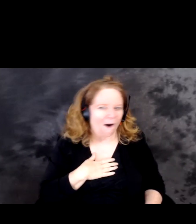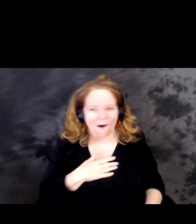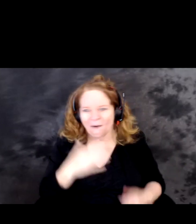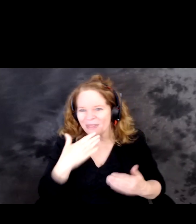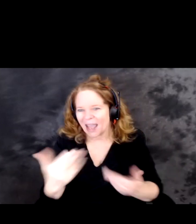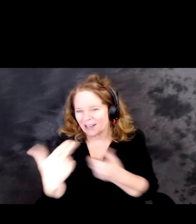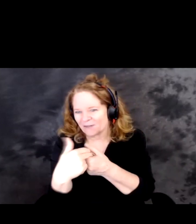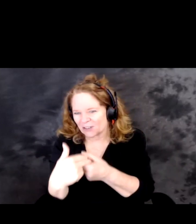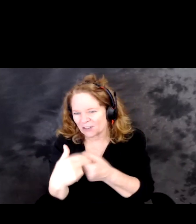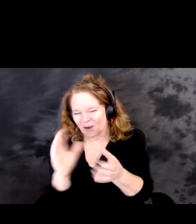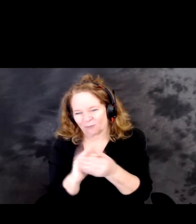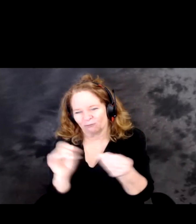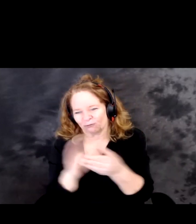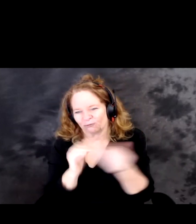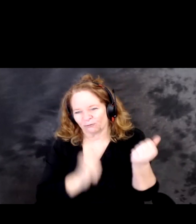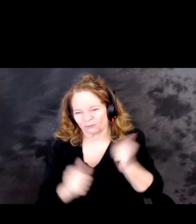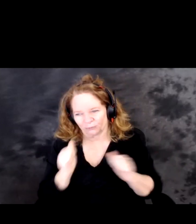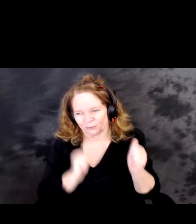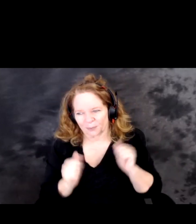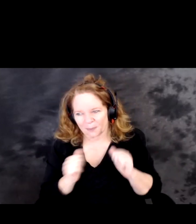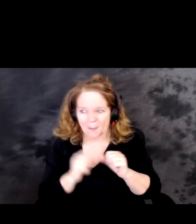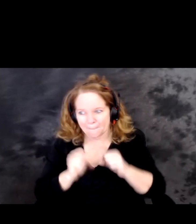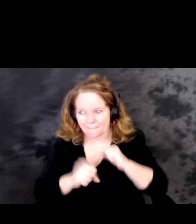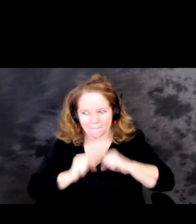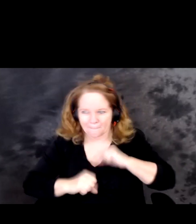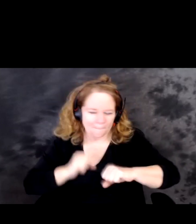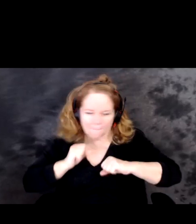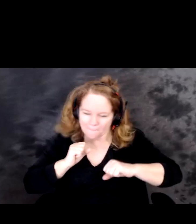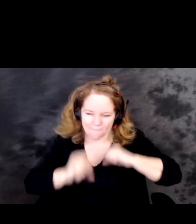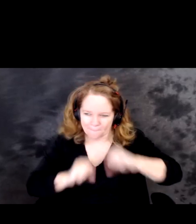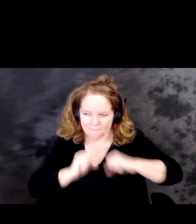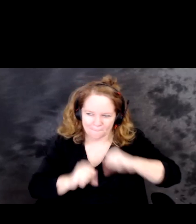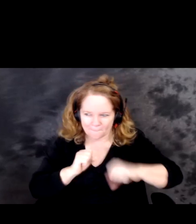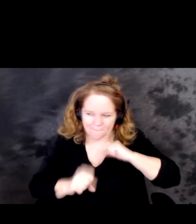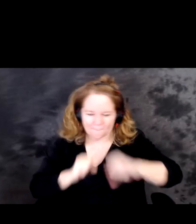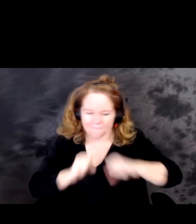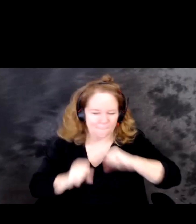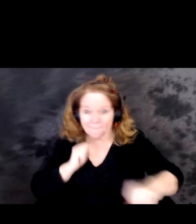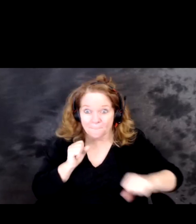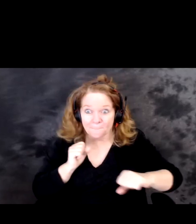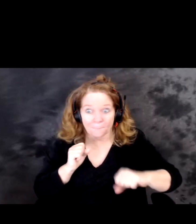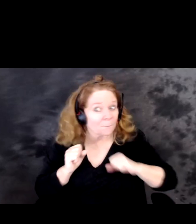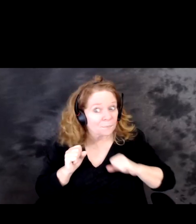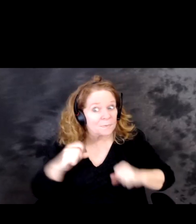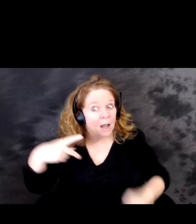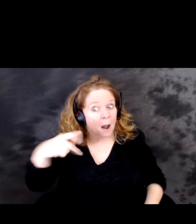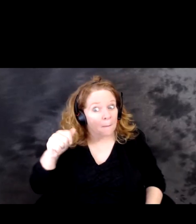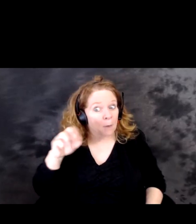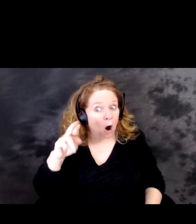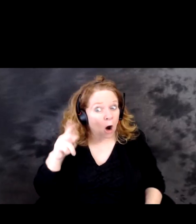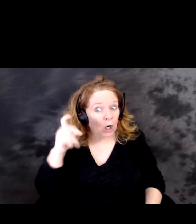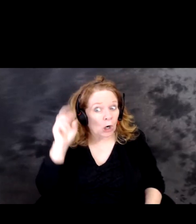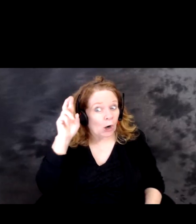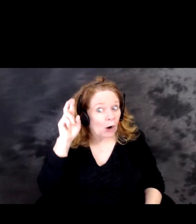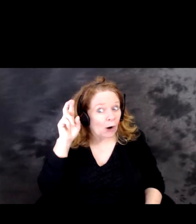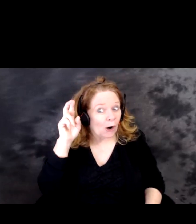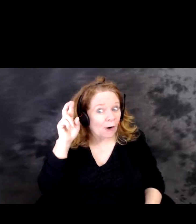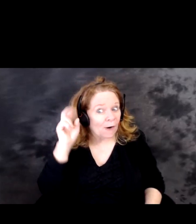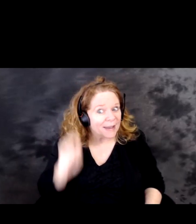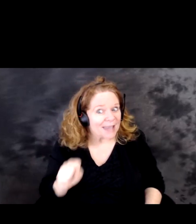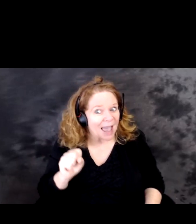Asha, gracias por estar aquí en la hora del cuento. Baram, pam, pam, baram, pam, pam, baram, pam. Parker,